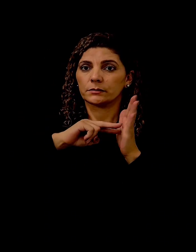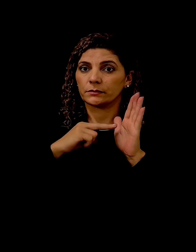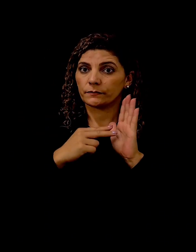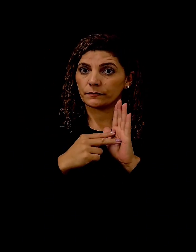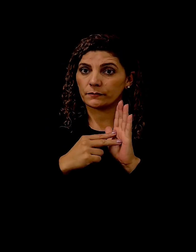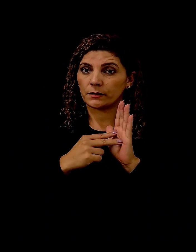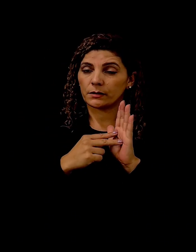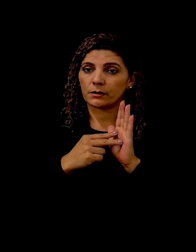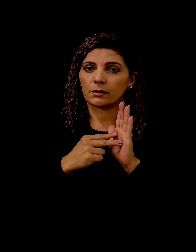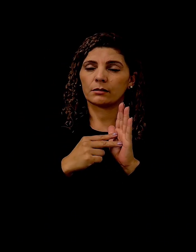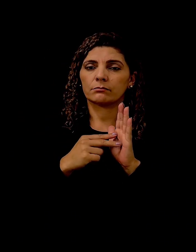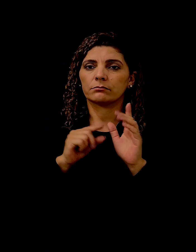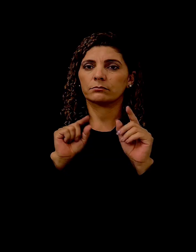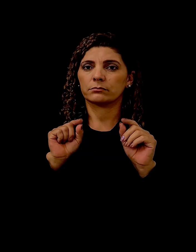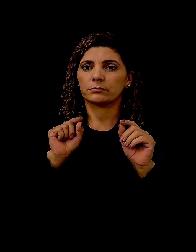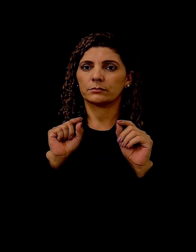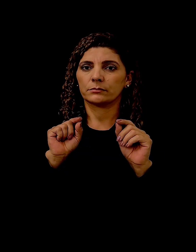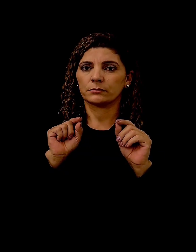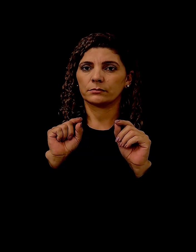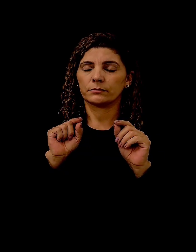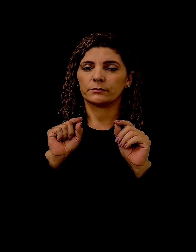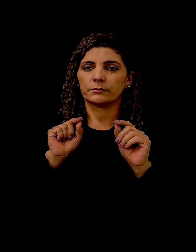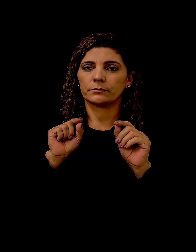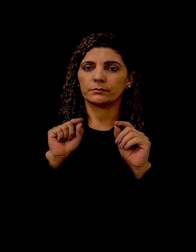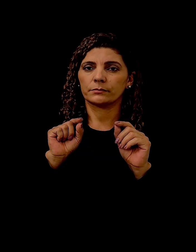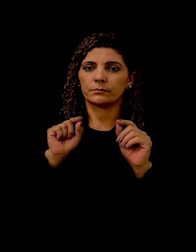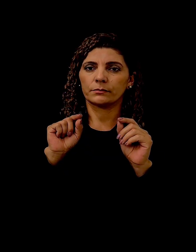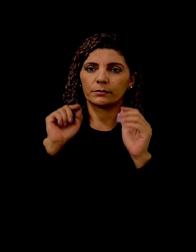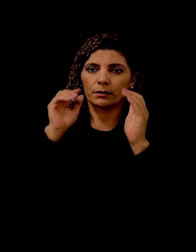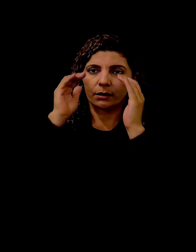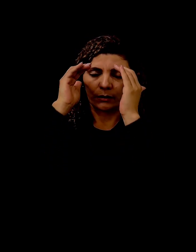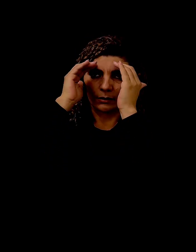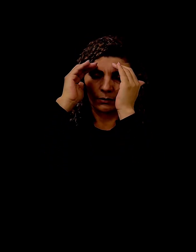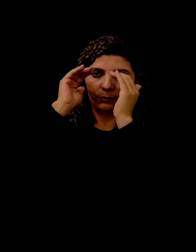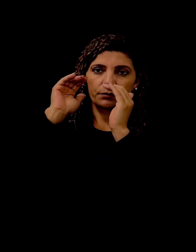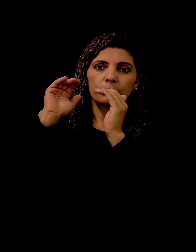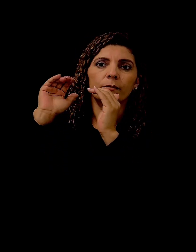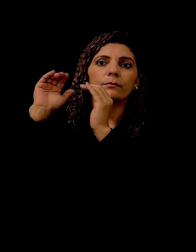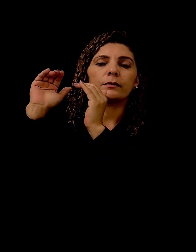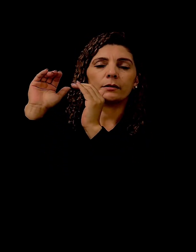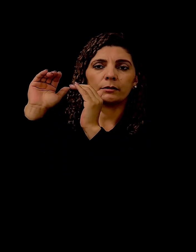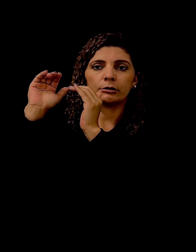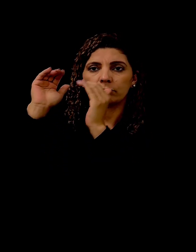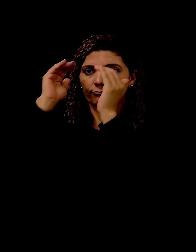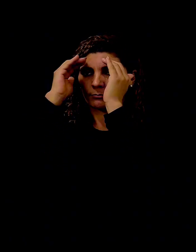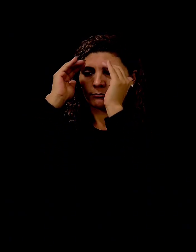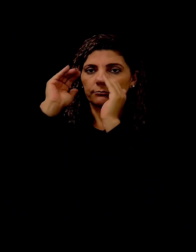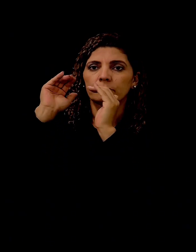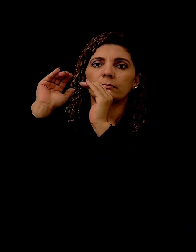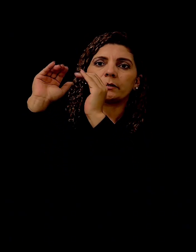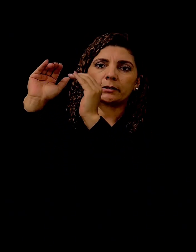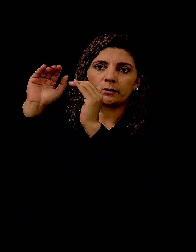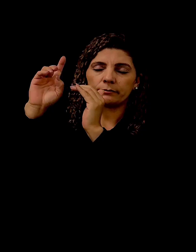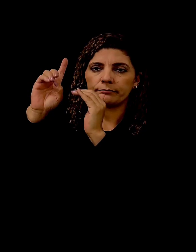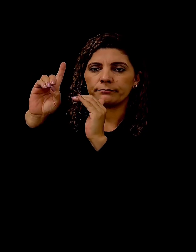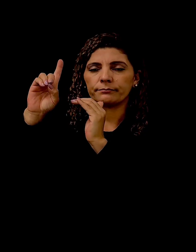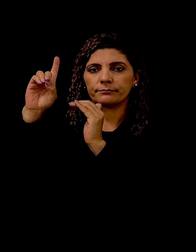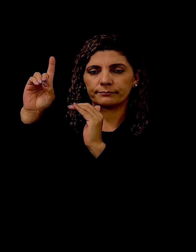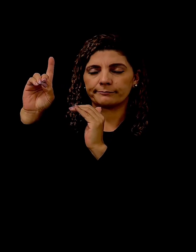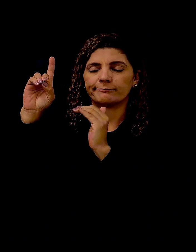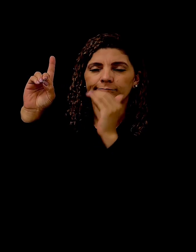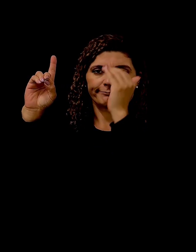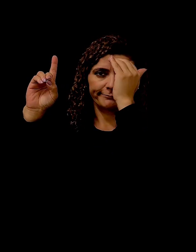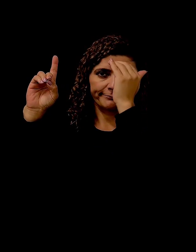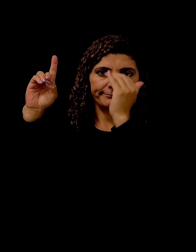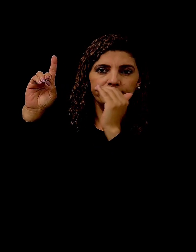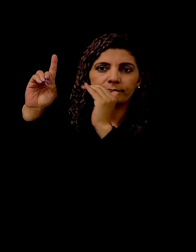se sujeita à palavra do reino de Deus. Ela se